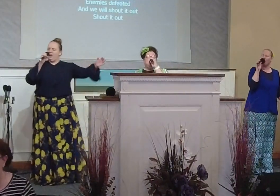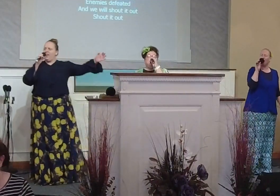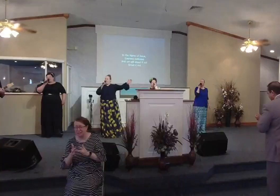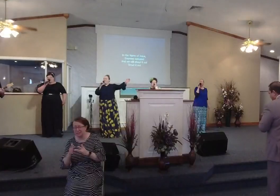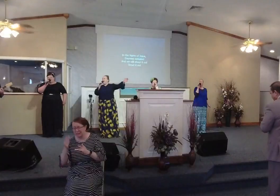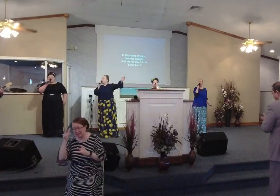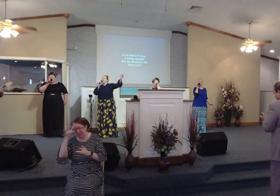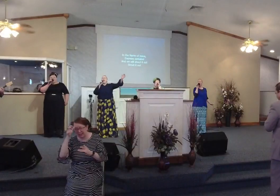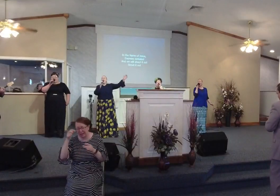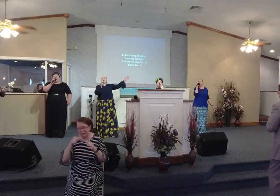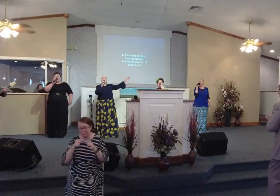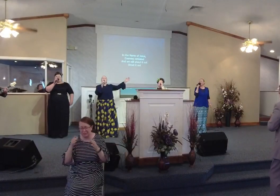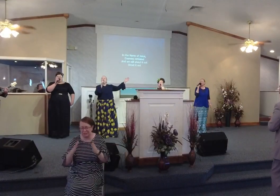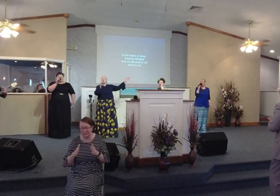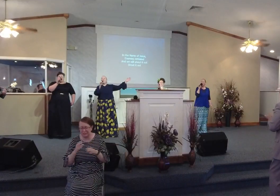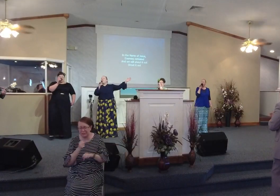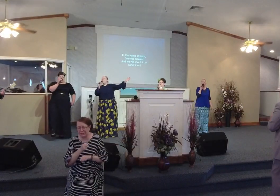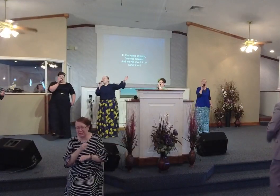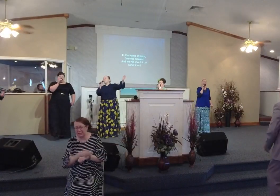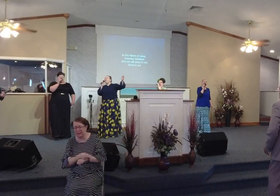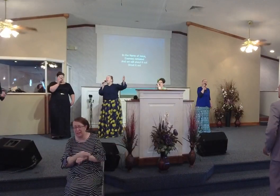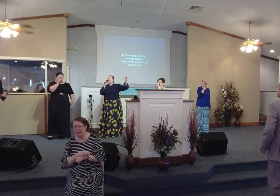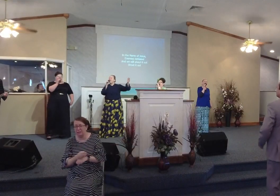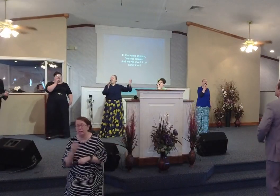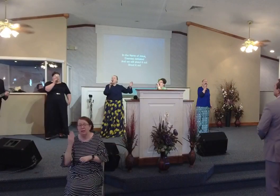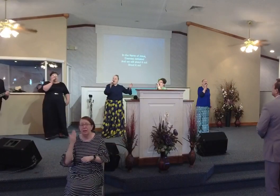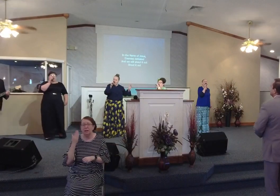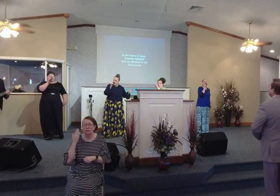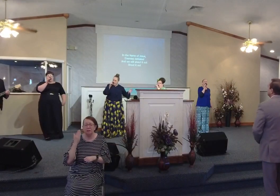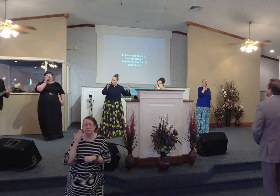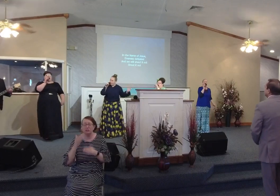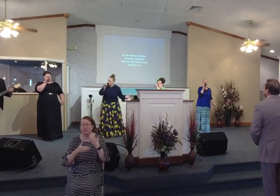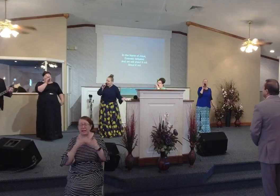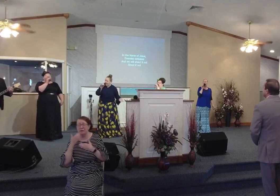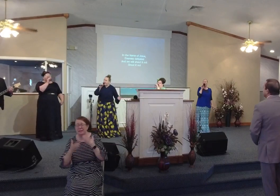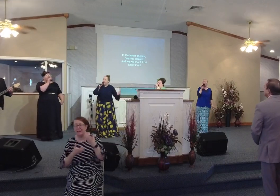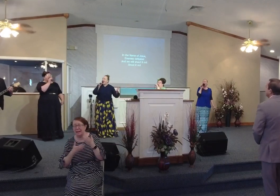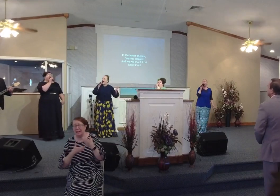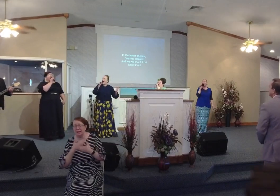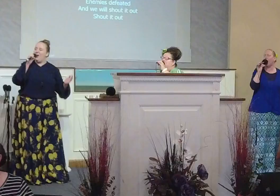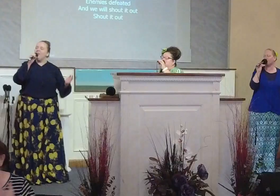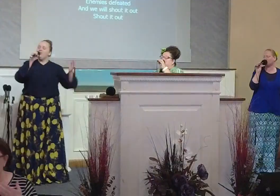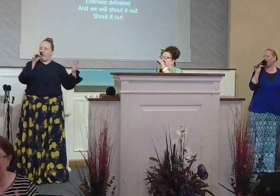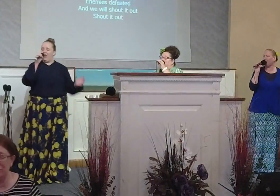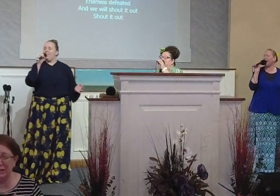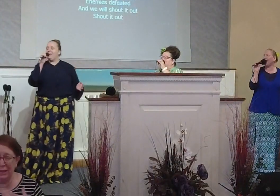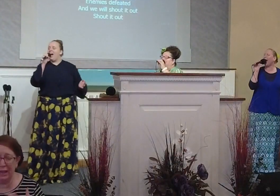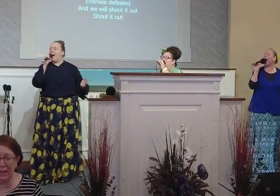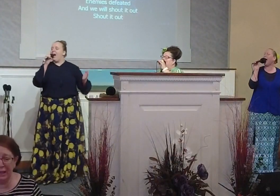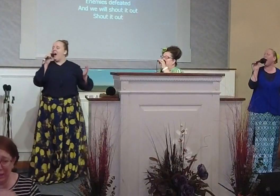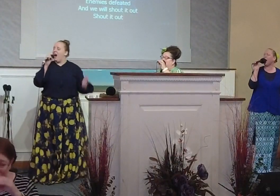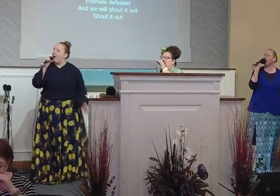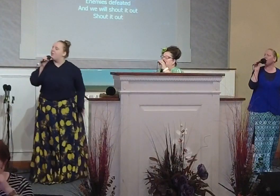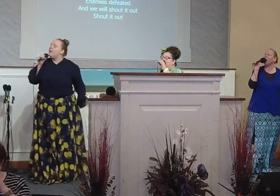Padre, en santo nombre, Señor Jesús. Padre, lo hemos logrado, Señor Dios.